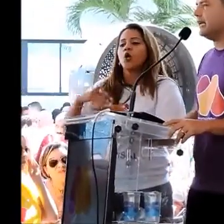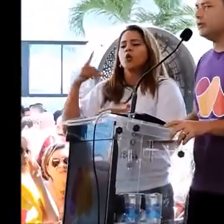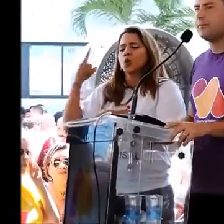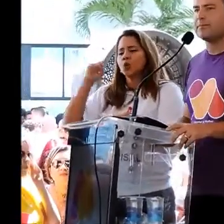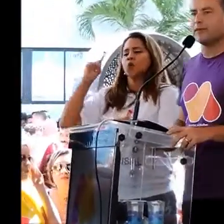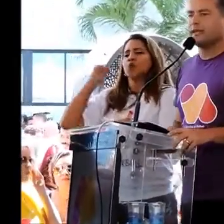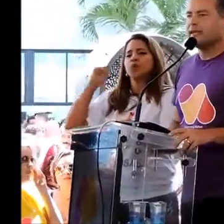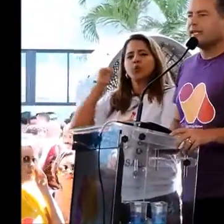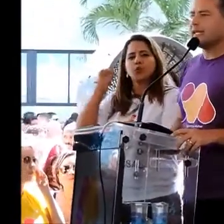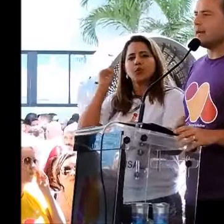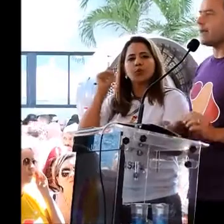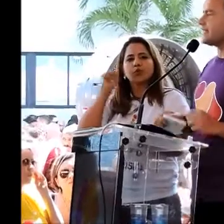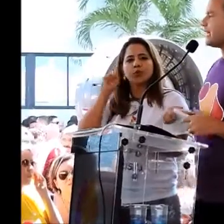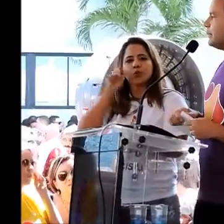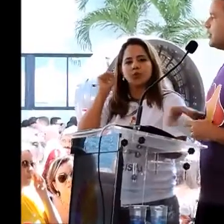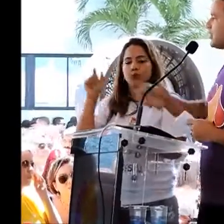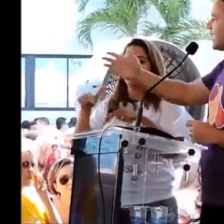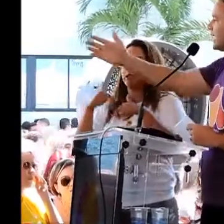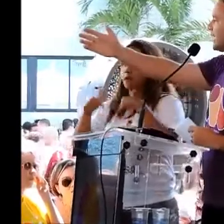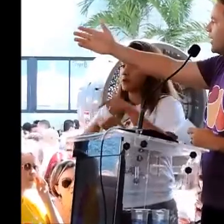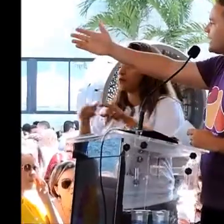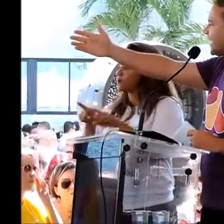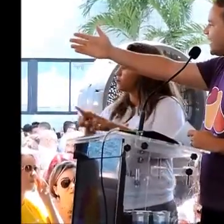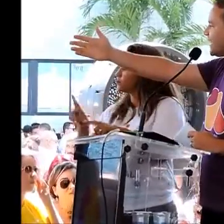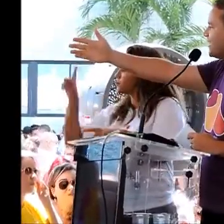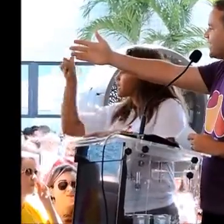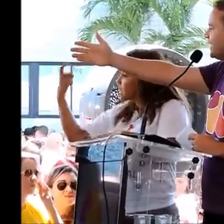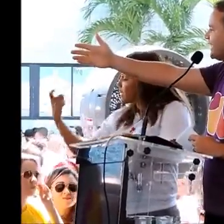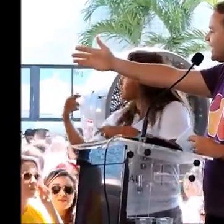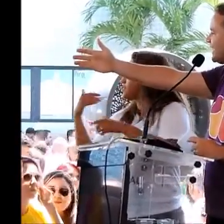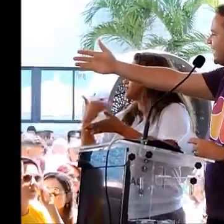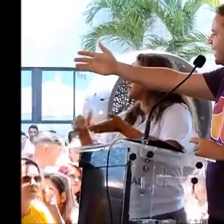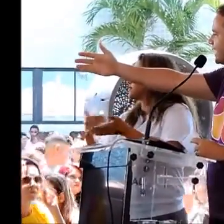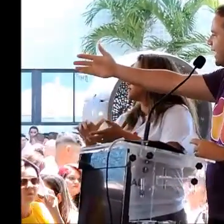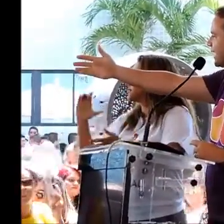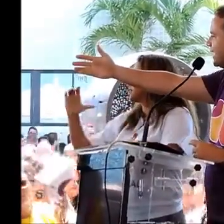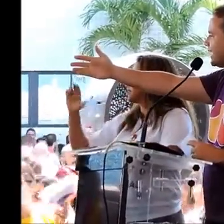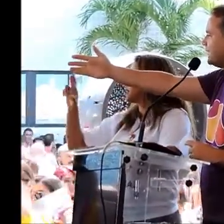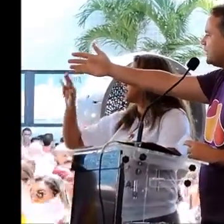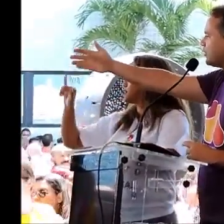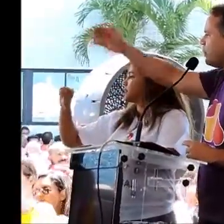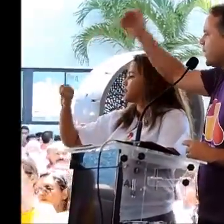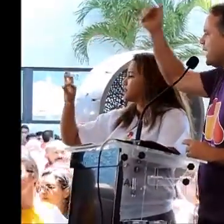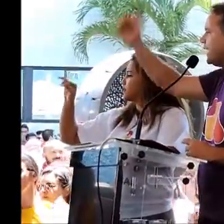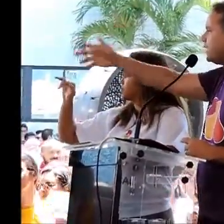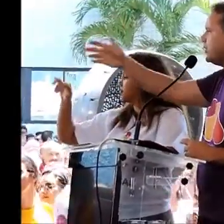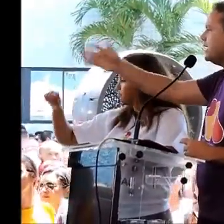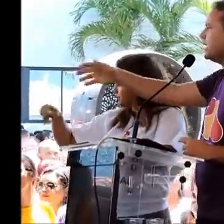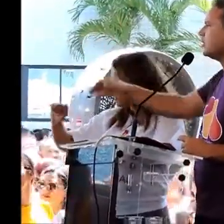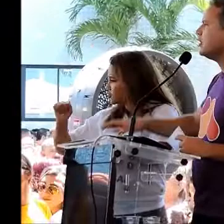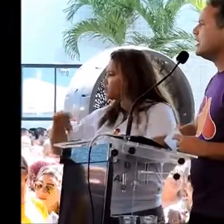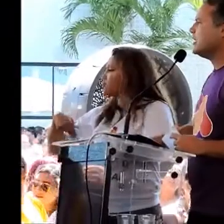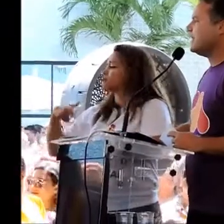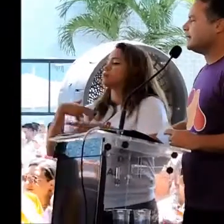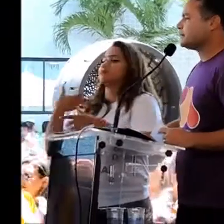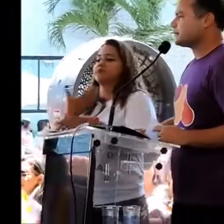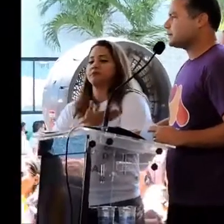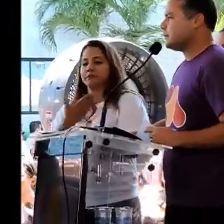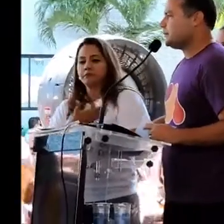noite, trabalhando. Queria abraçar também o ex-secretário Christian Teixeira, que está aqui, grande companheiro,